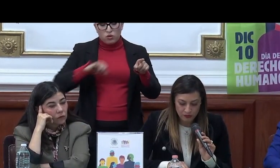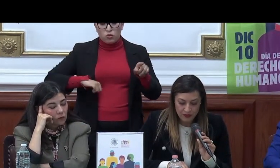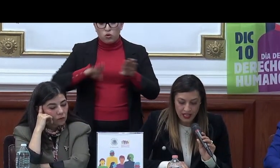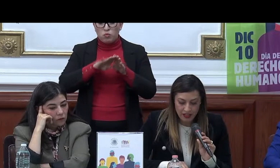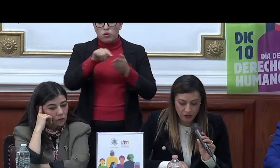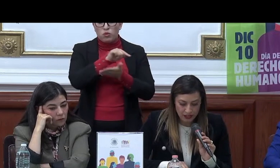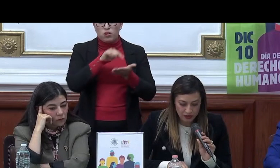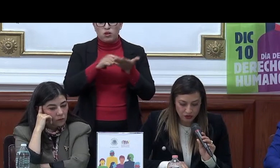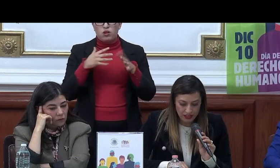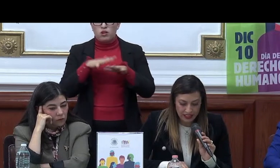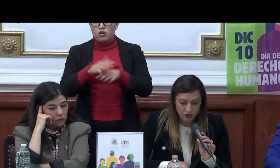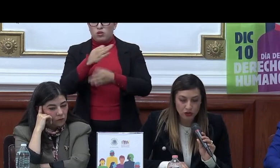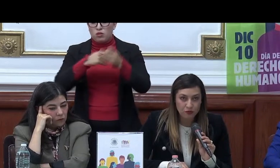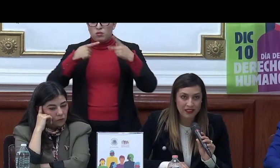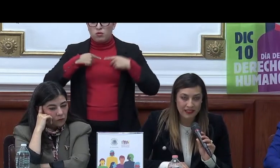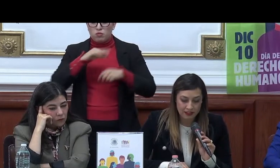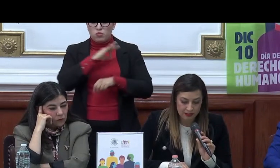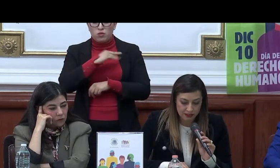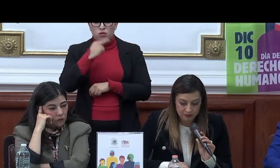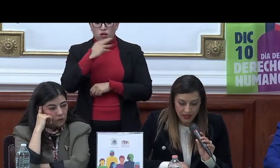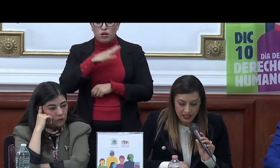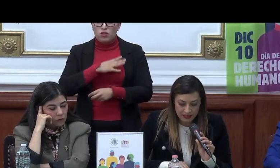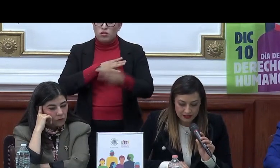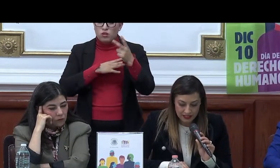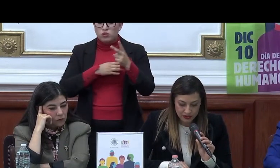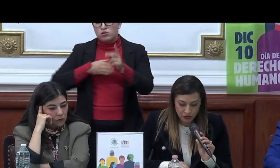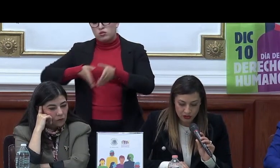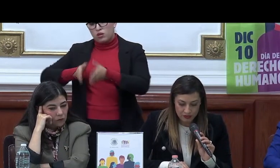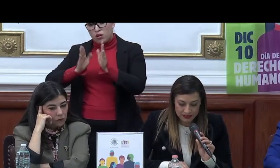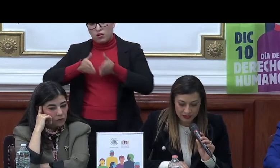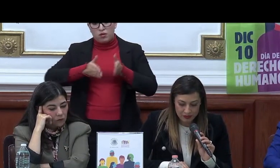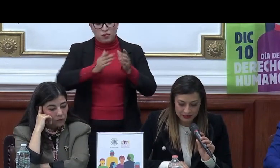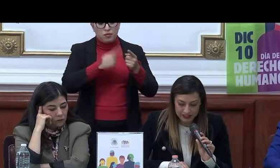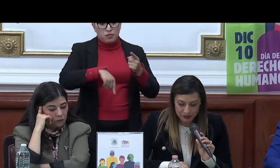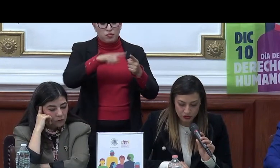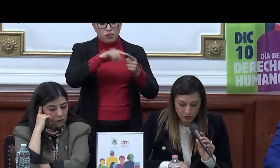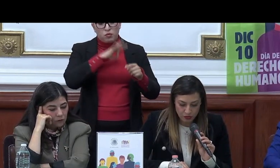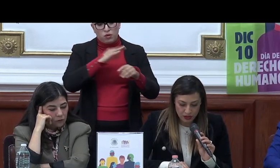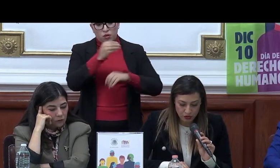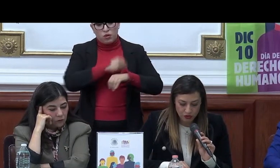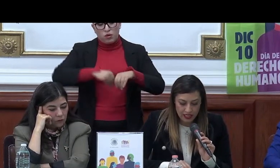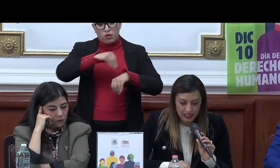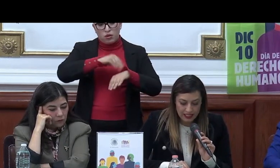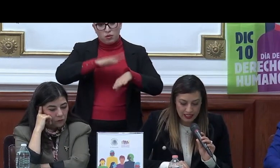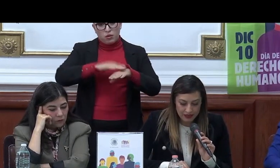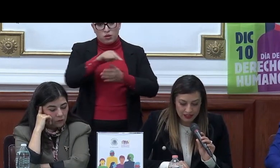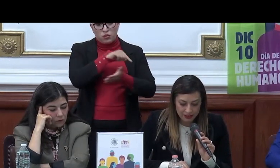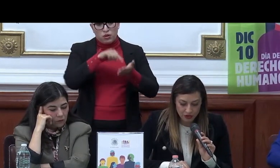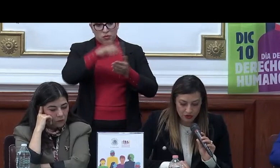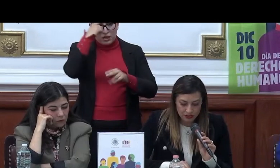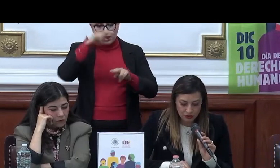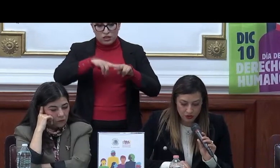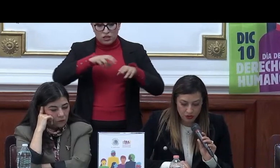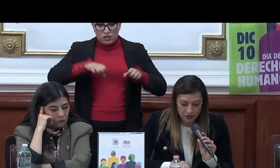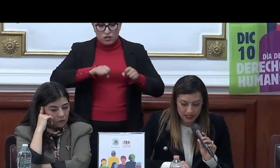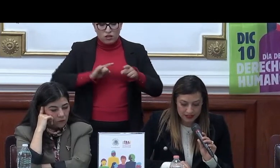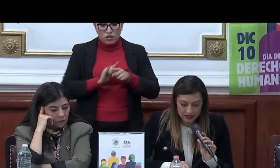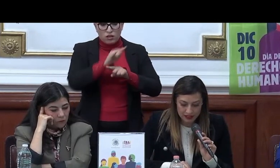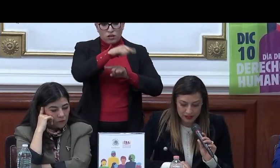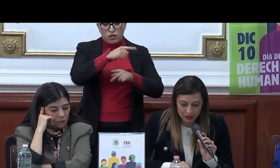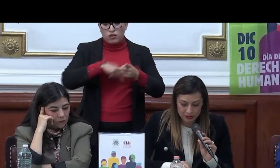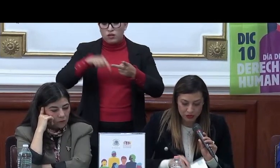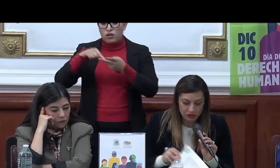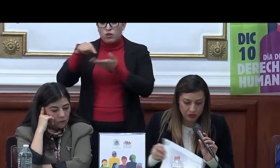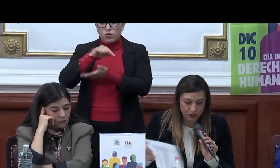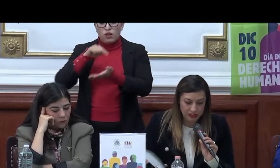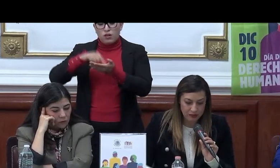inclusivos, enfocándose en 2 vertientes: la instalación de más rampas en espacios públicos y la habilitación de sitios web